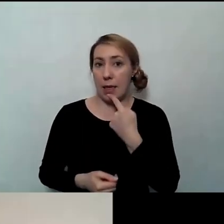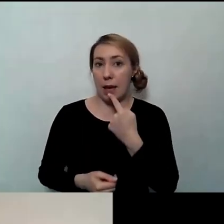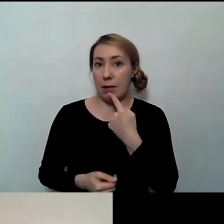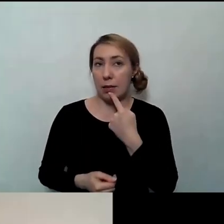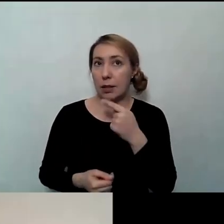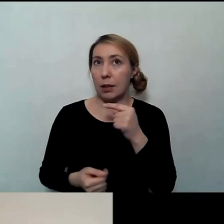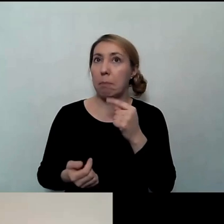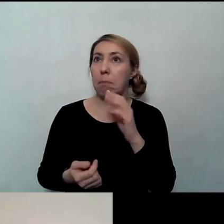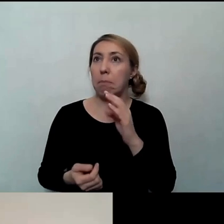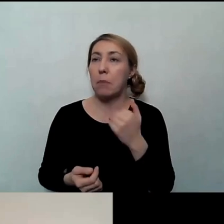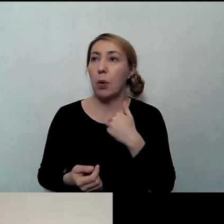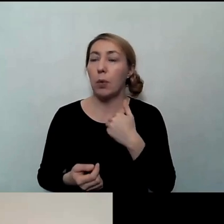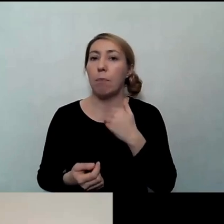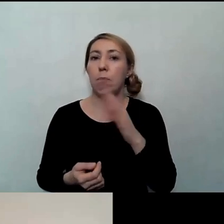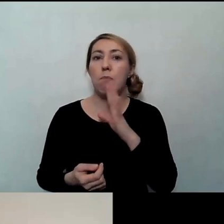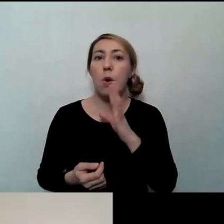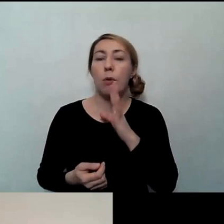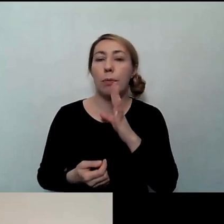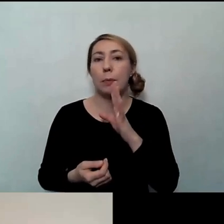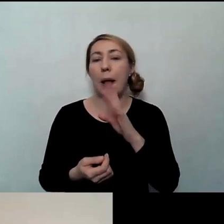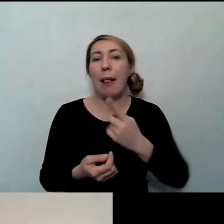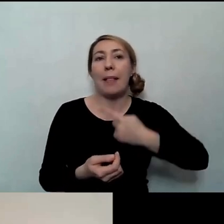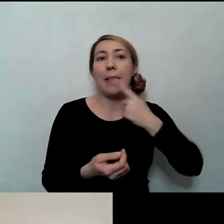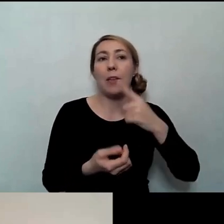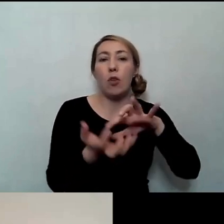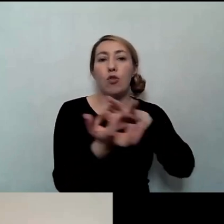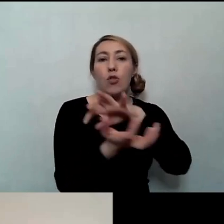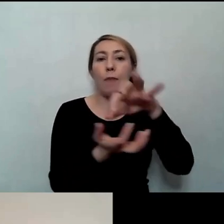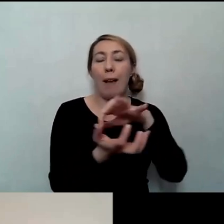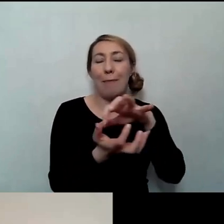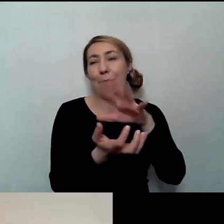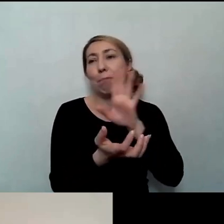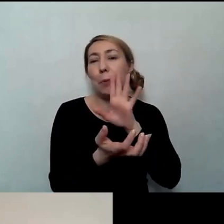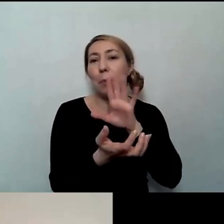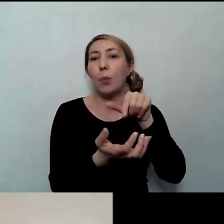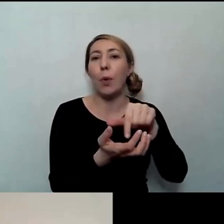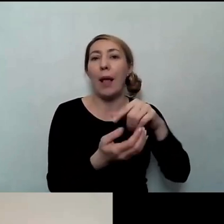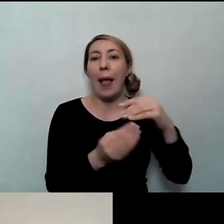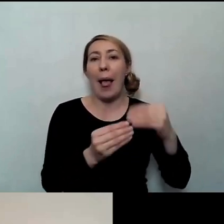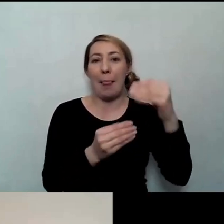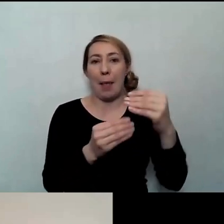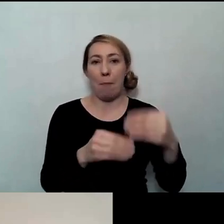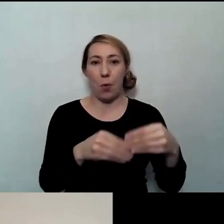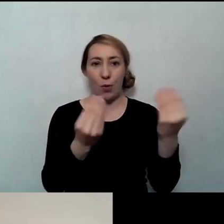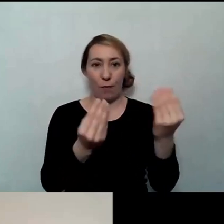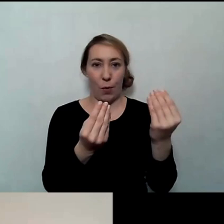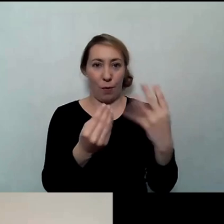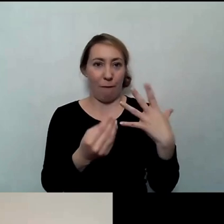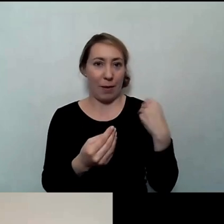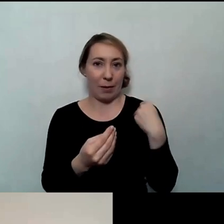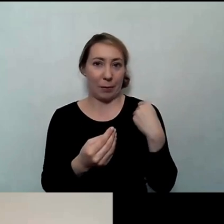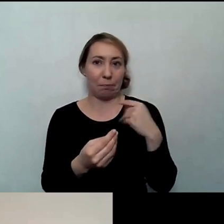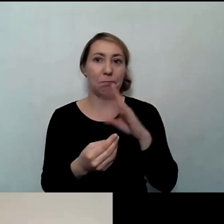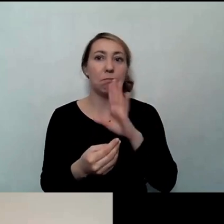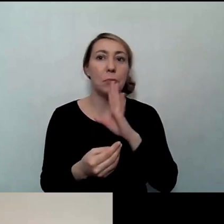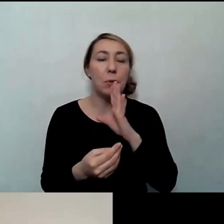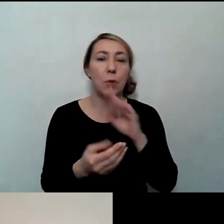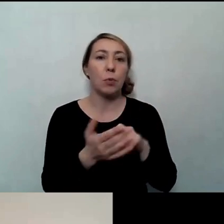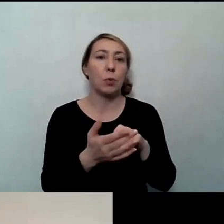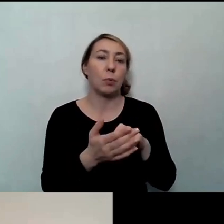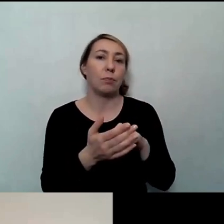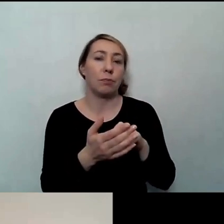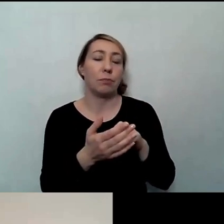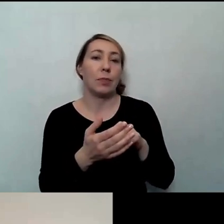świata tego etapu rozwoju wiekowego, czyli takim również rezerwuarem